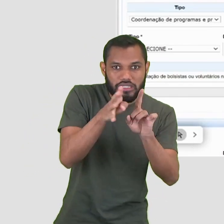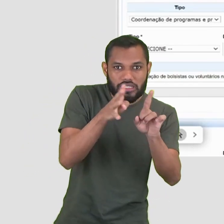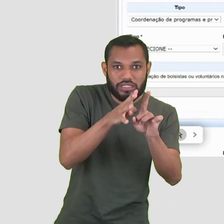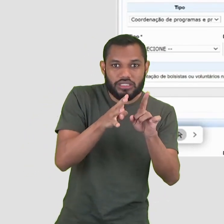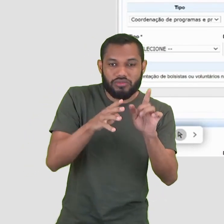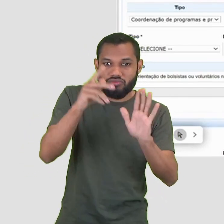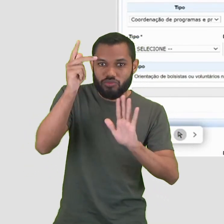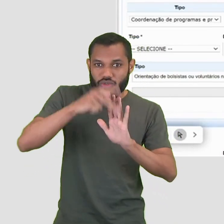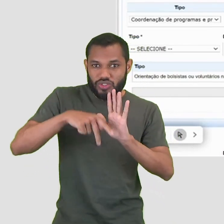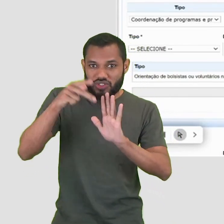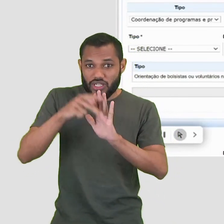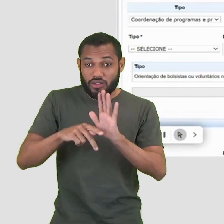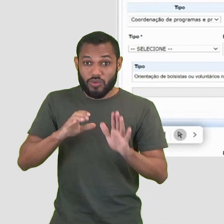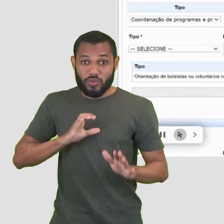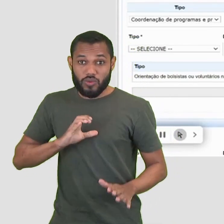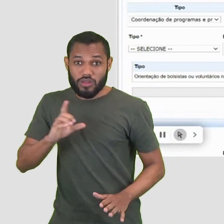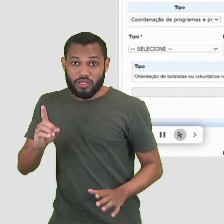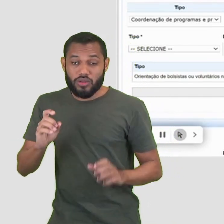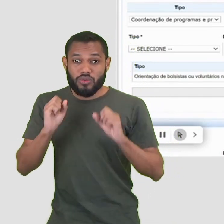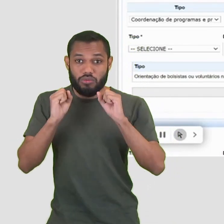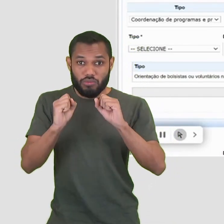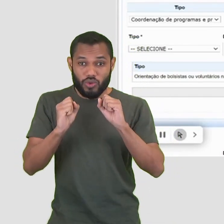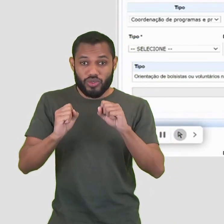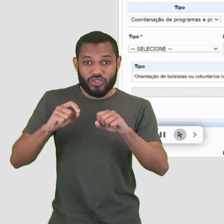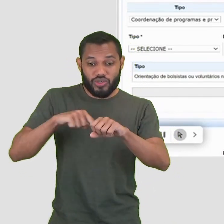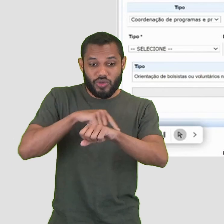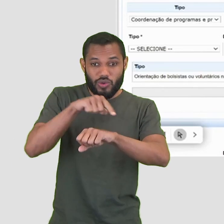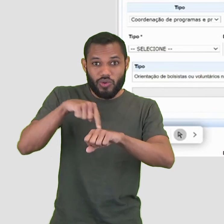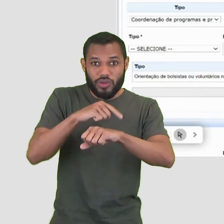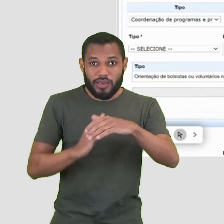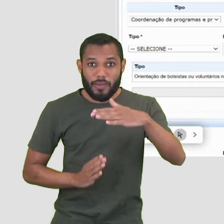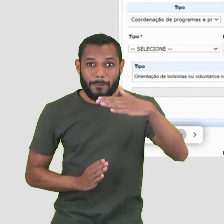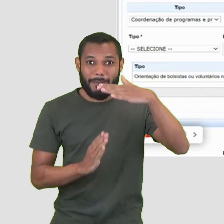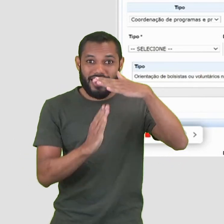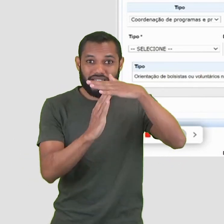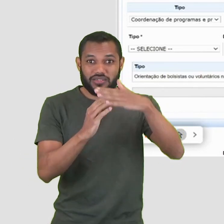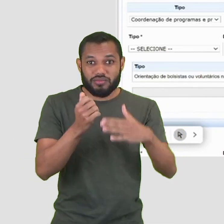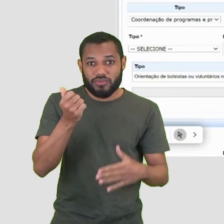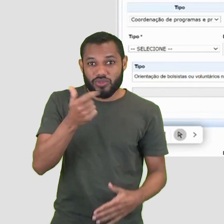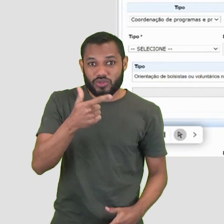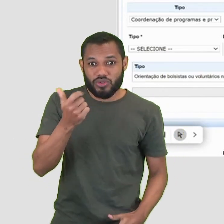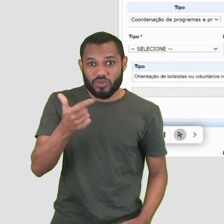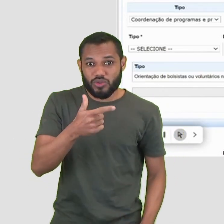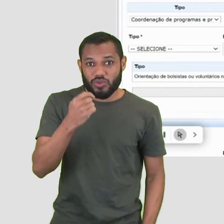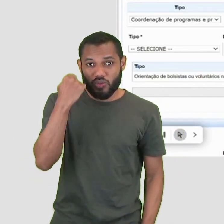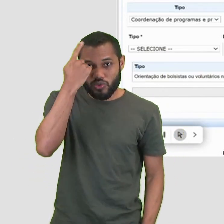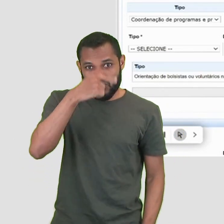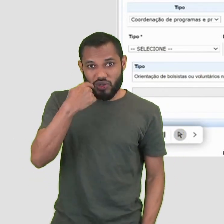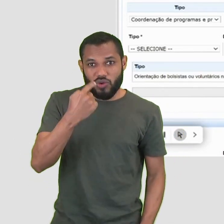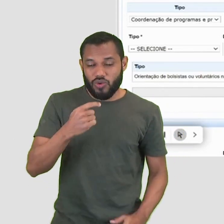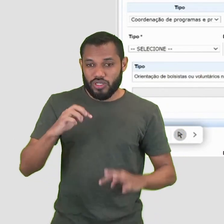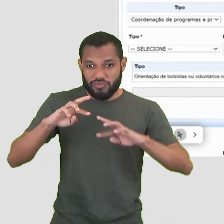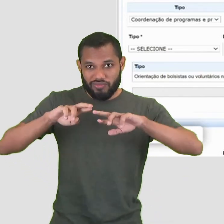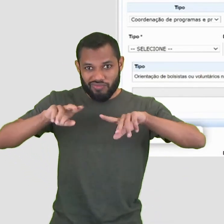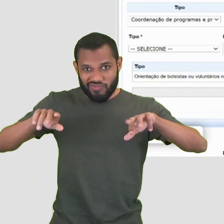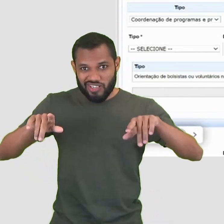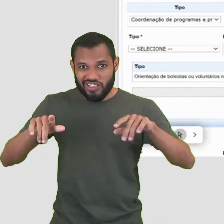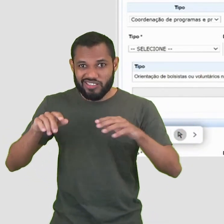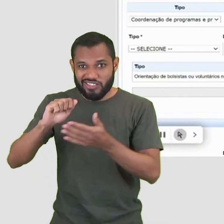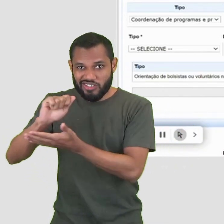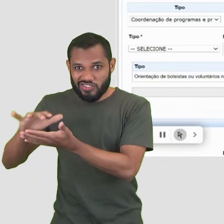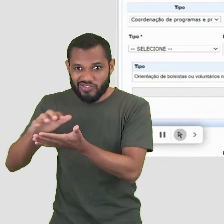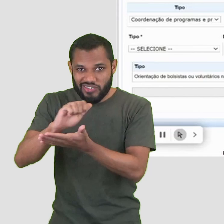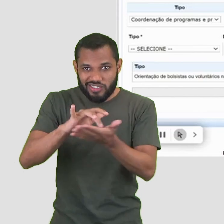de projetos, a coordenação ela pode ter no máximo um teto de 12 horas, né, somando todas essas